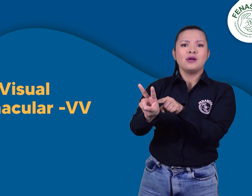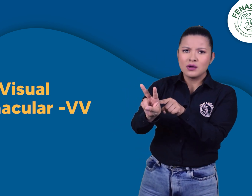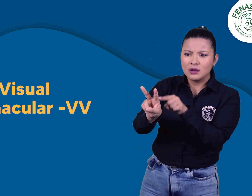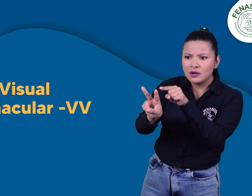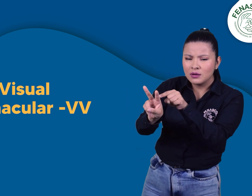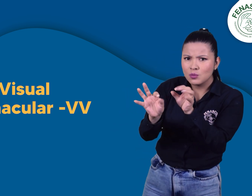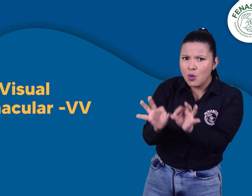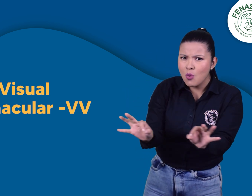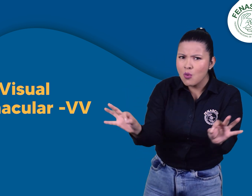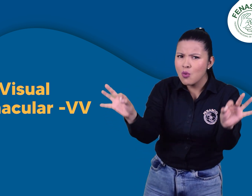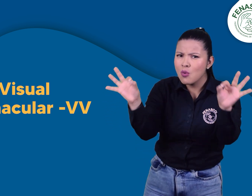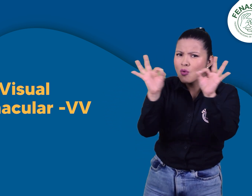de la cultura y la comunidad sorda?